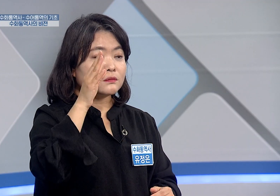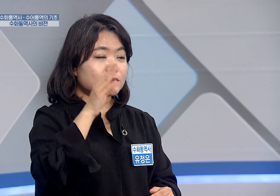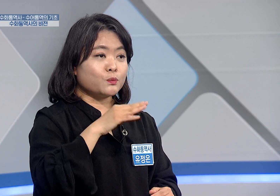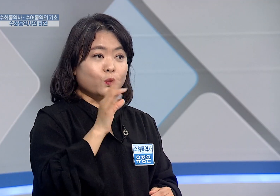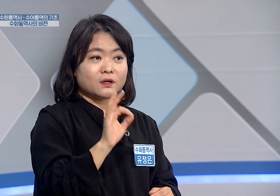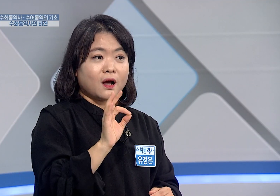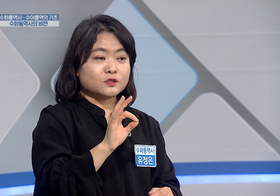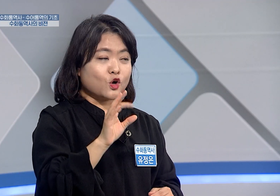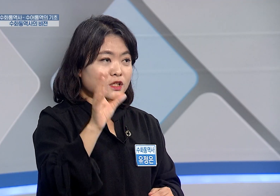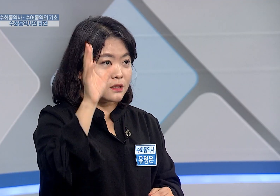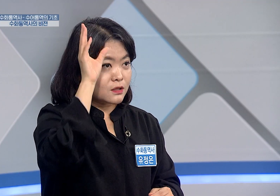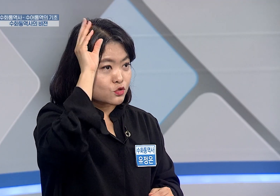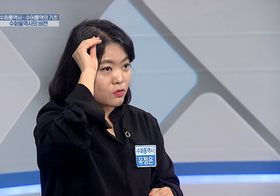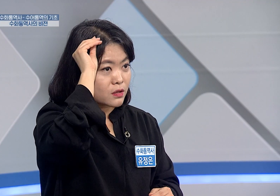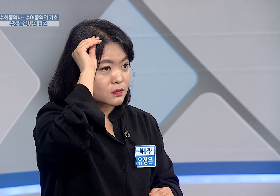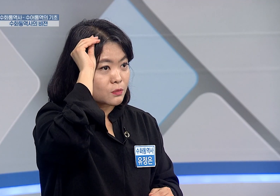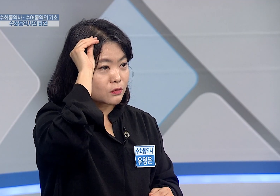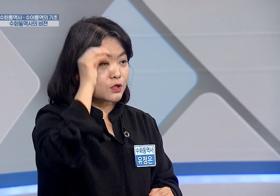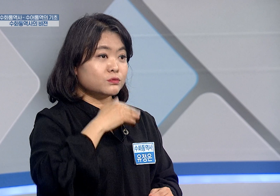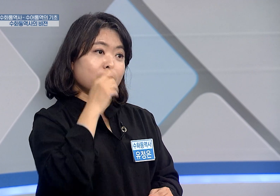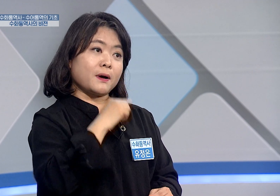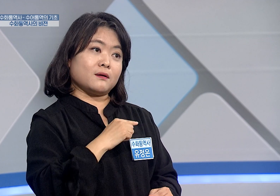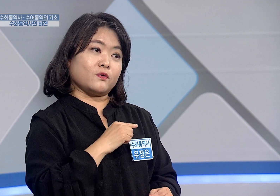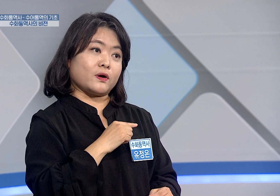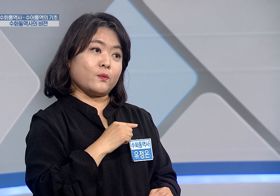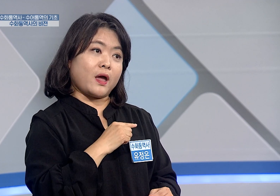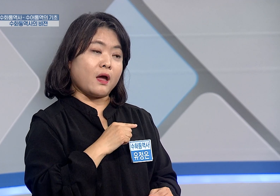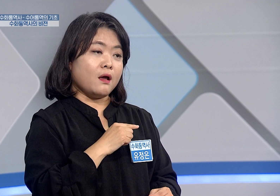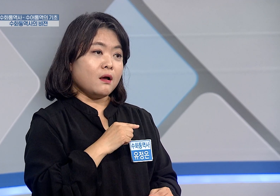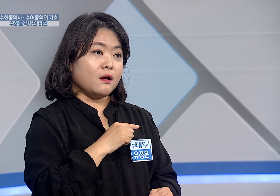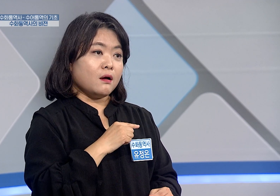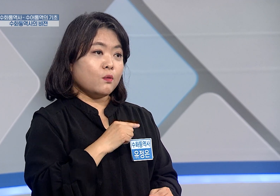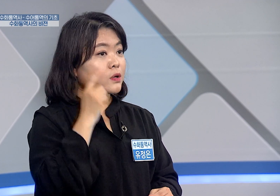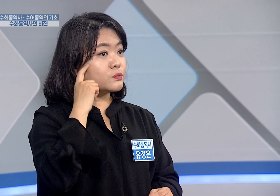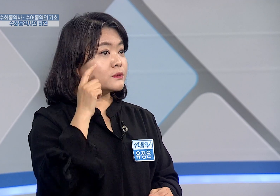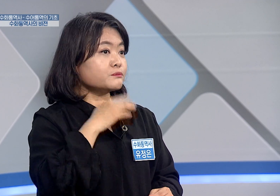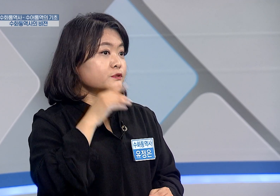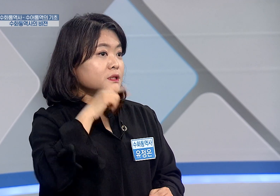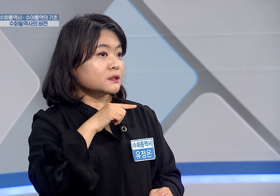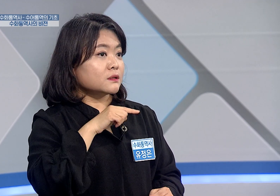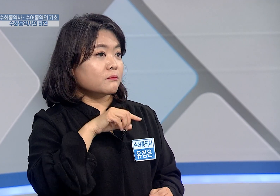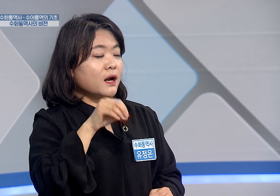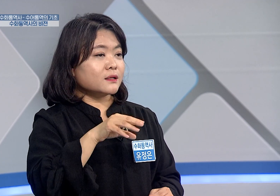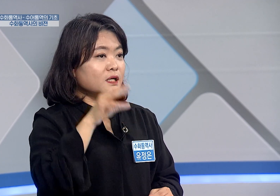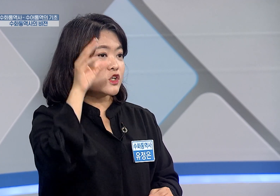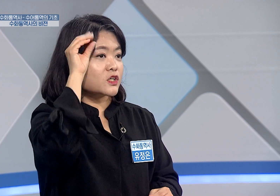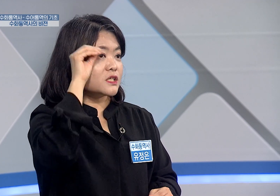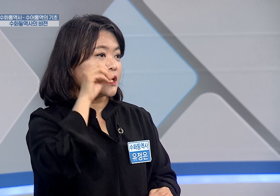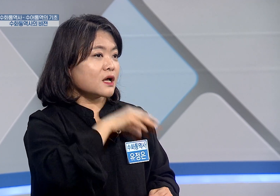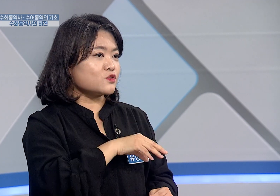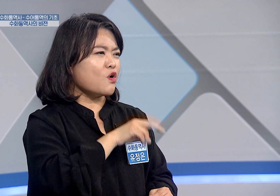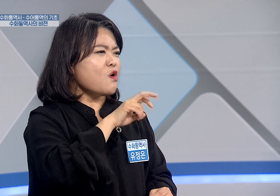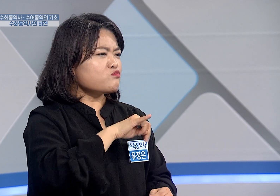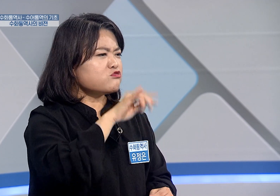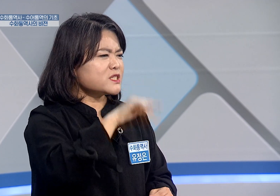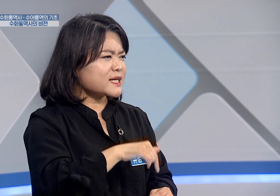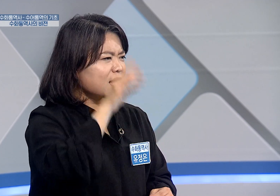농인이 보니까 청인이 이 수화를 쓰면 기분 나빠하는 거예요. 왜? 왜 기분 나쁘지? 말하니까 청인이 얘기하죠.